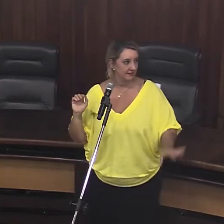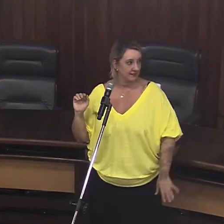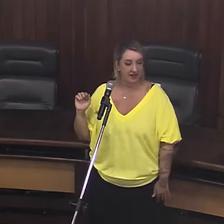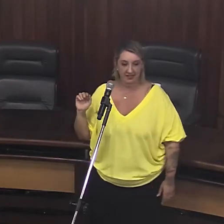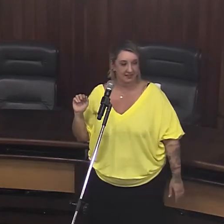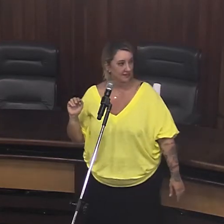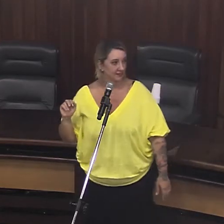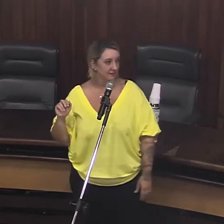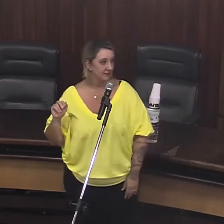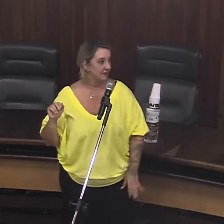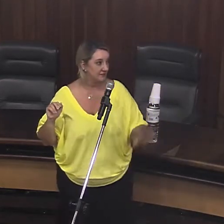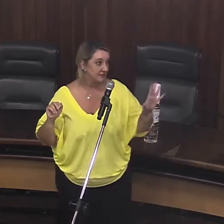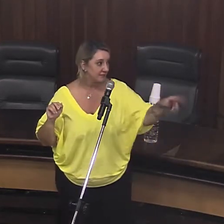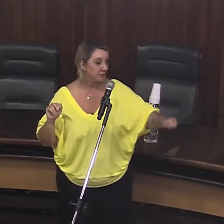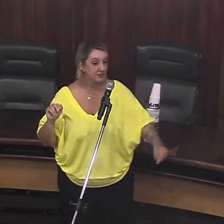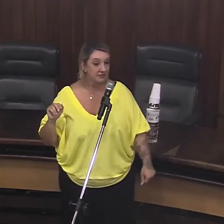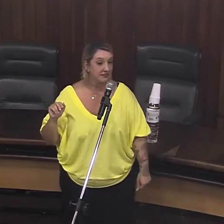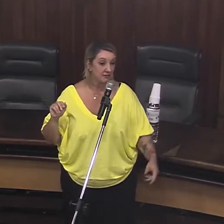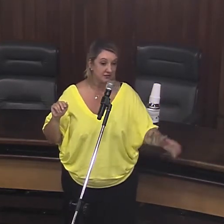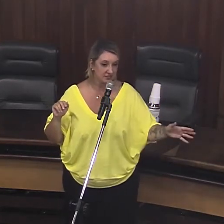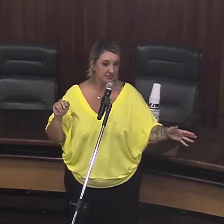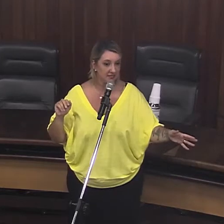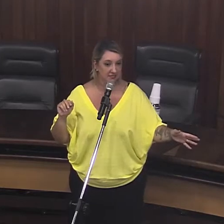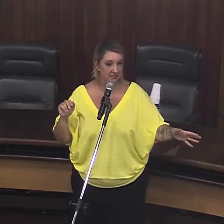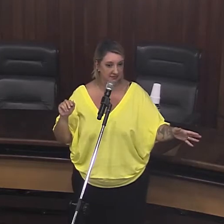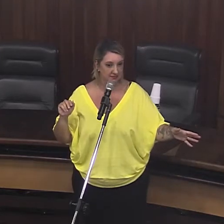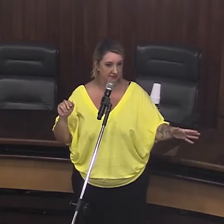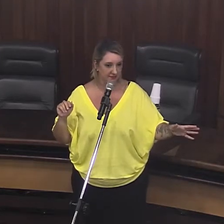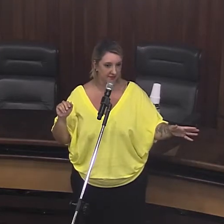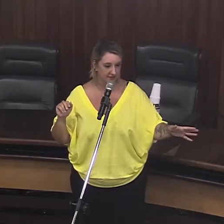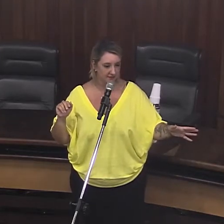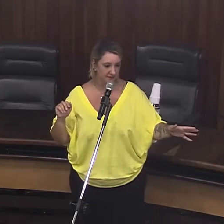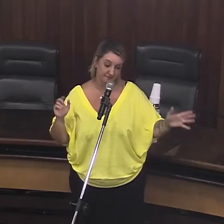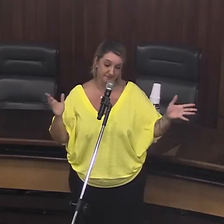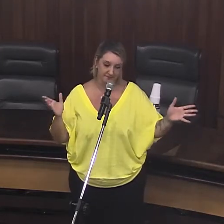Aí lá. Por isso que está com cheio de tendinite, tá vendo?